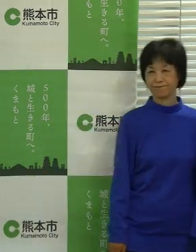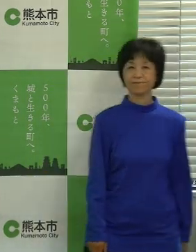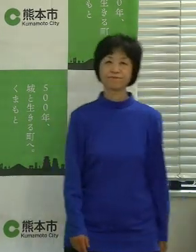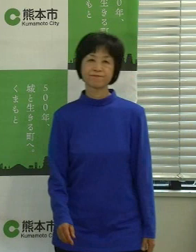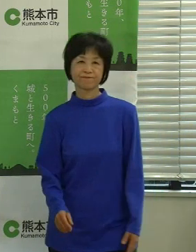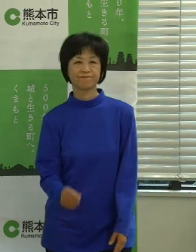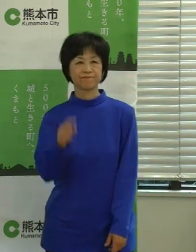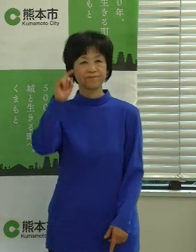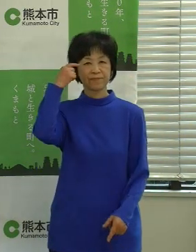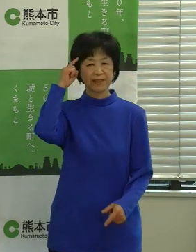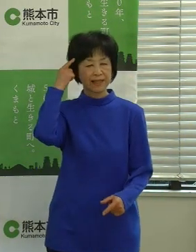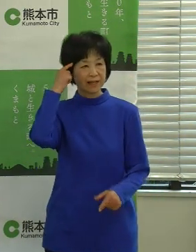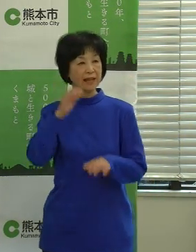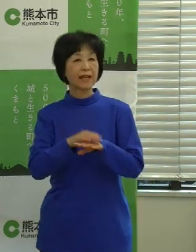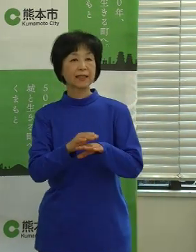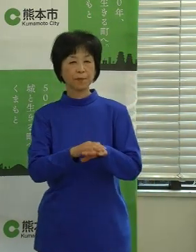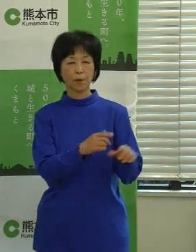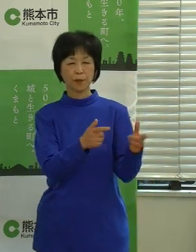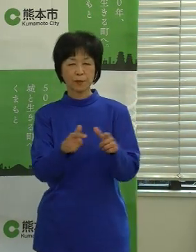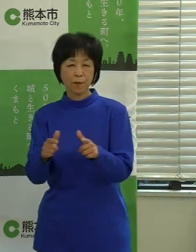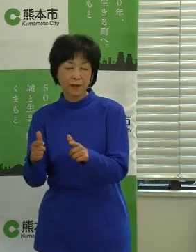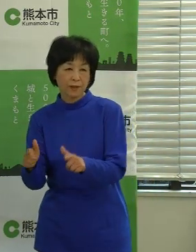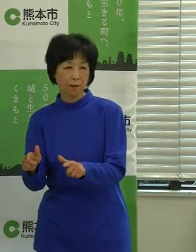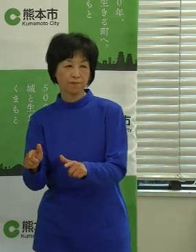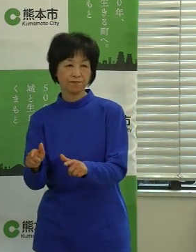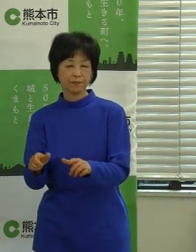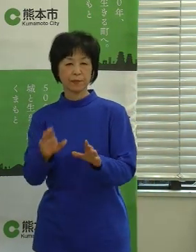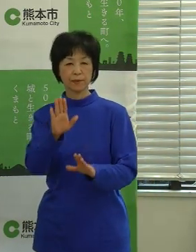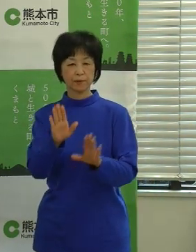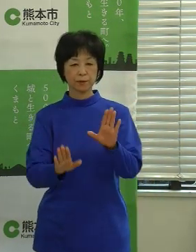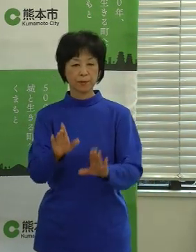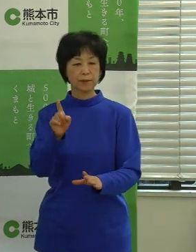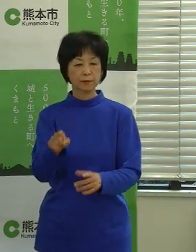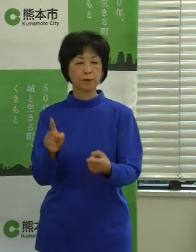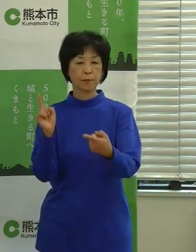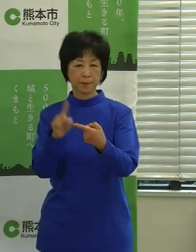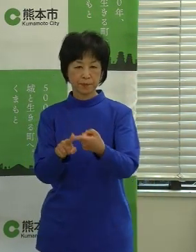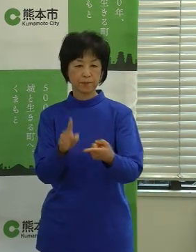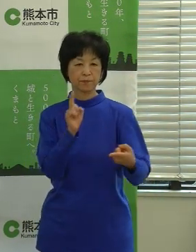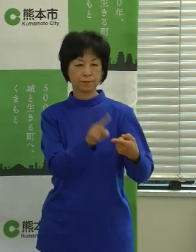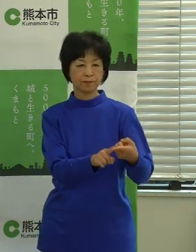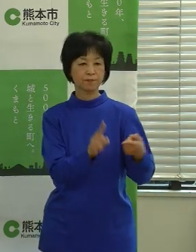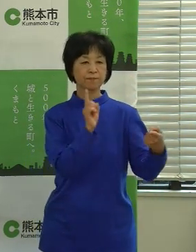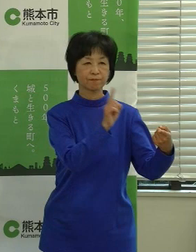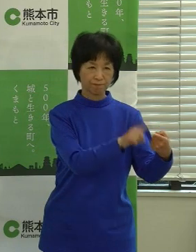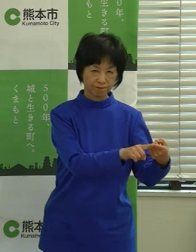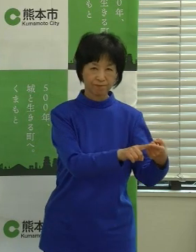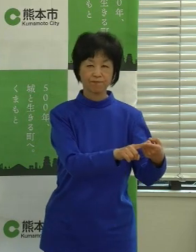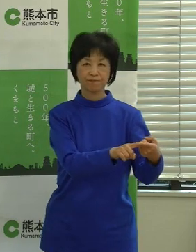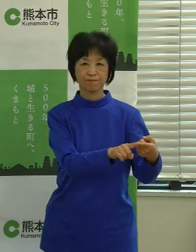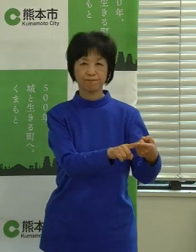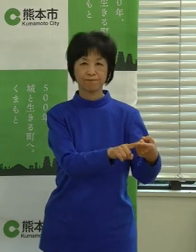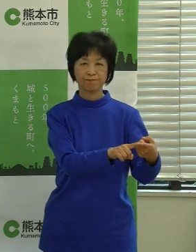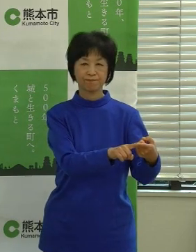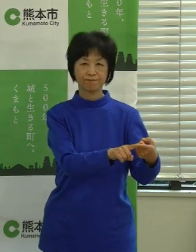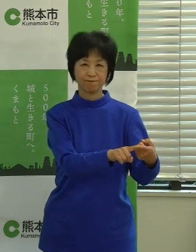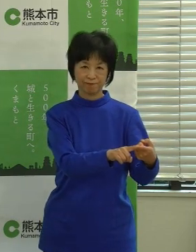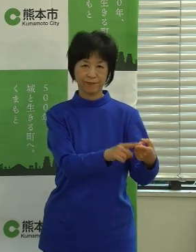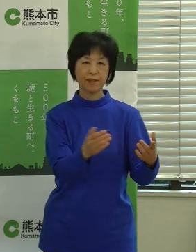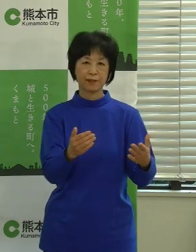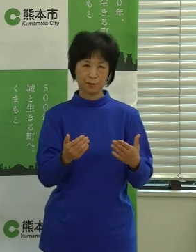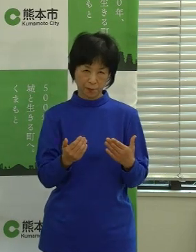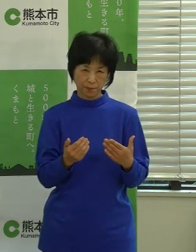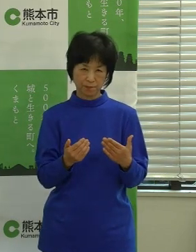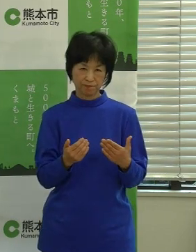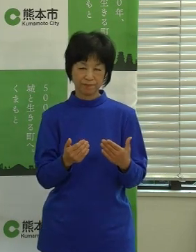の客観的なこういう指標とともにですね、判断基準とともに弾力的にその状況を踏